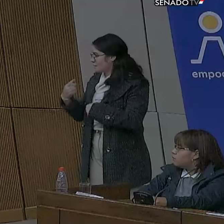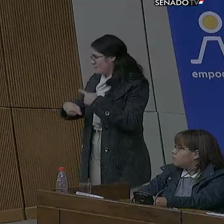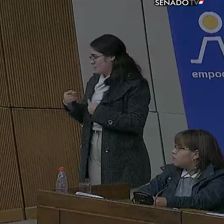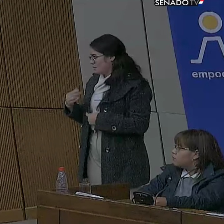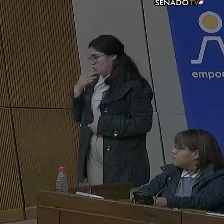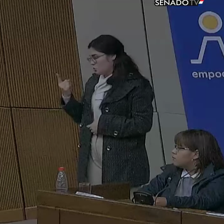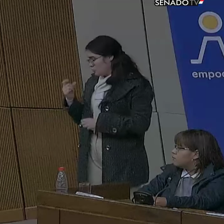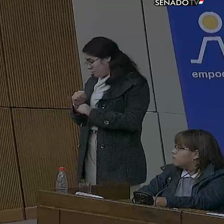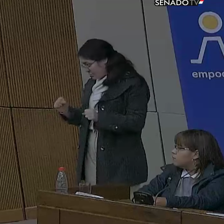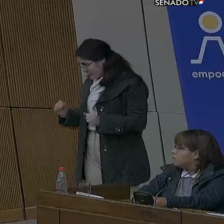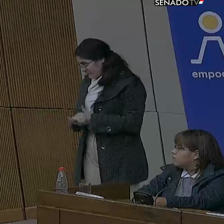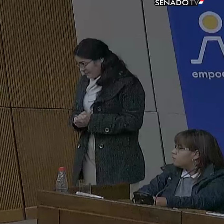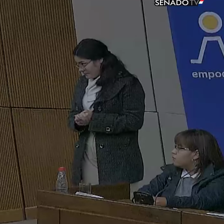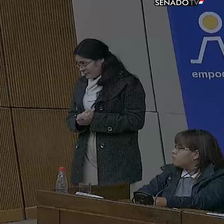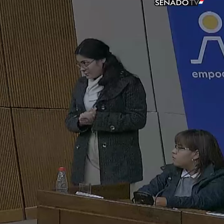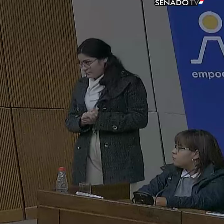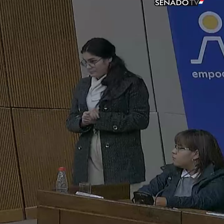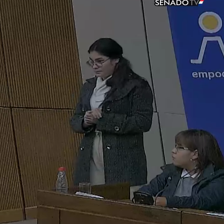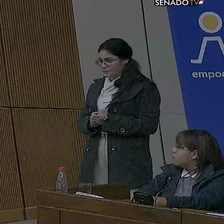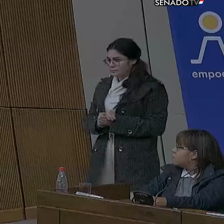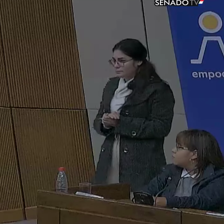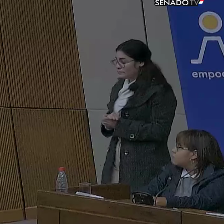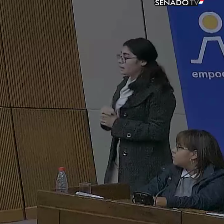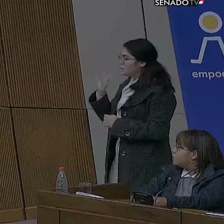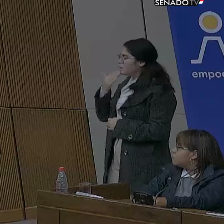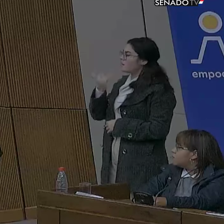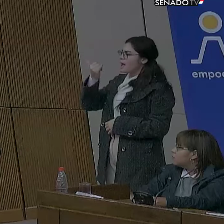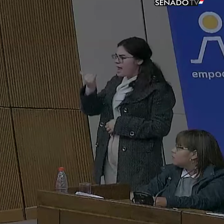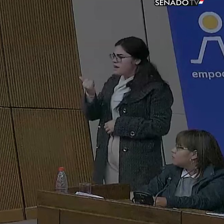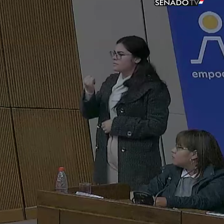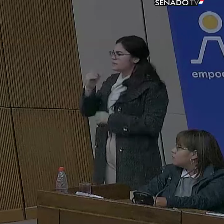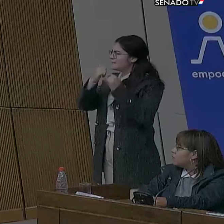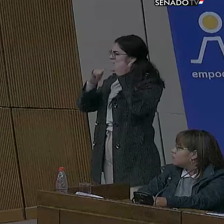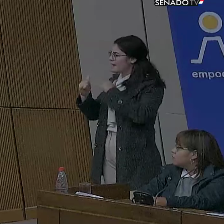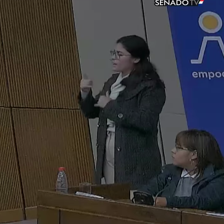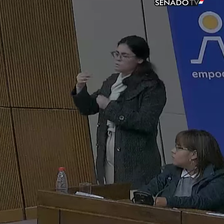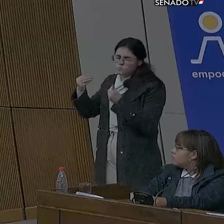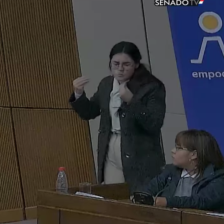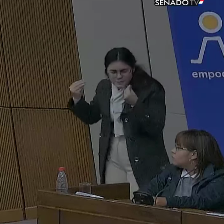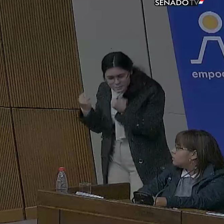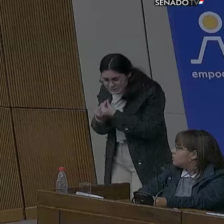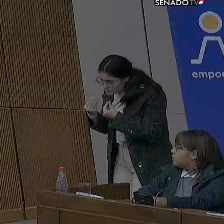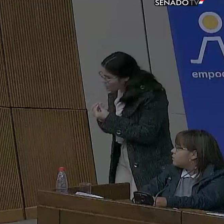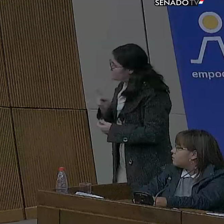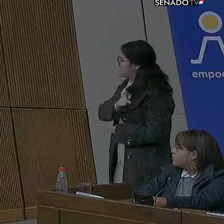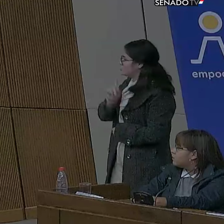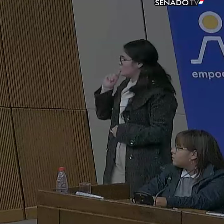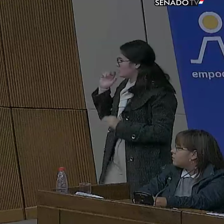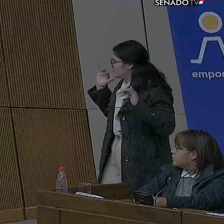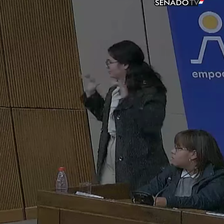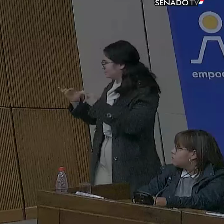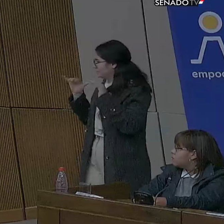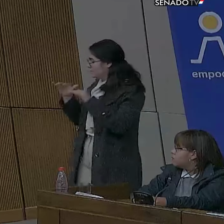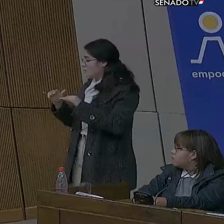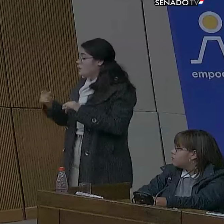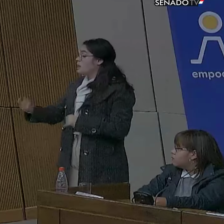minutos debe haber un relevo de intérpretes, porque uno solo no se puede, dice. Y tampoco eso no hacen caso, dice ella. Dice que ella agradece estar aquí. Hay